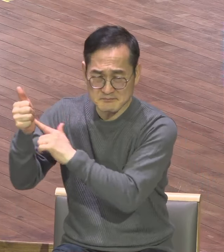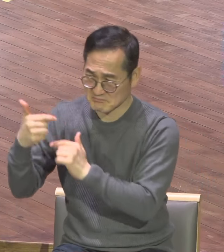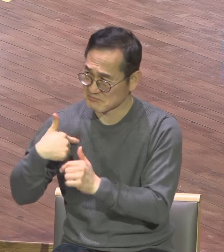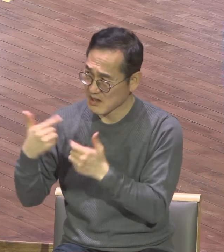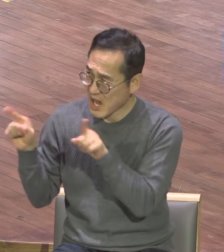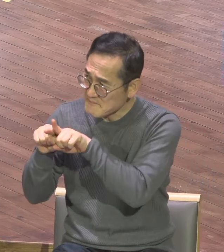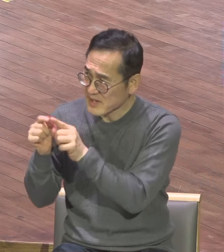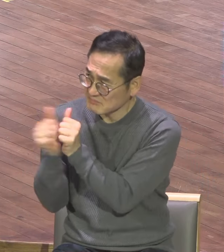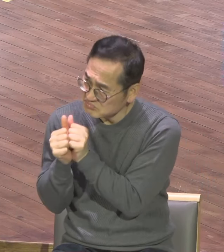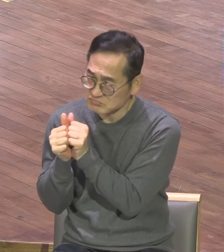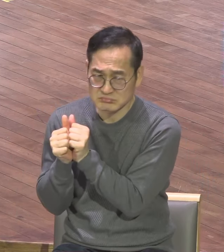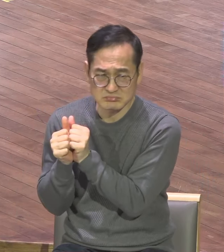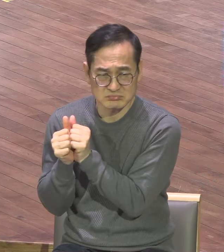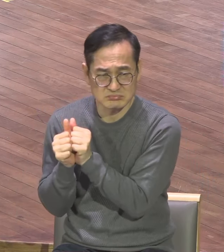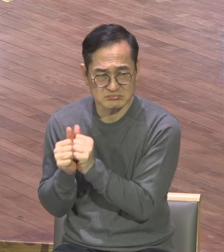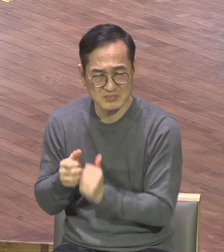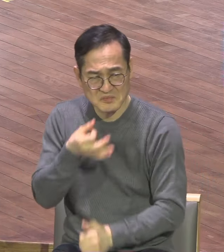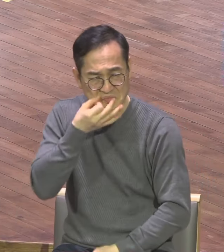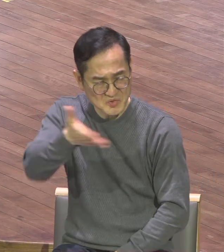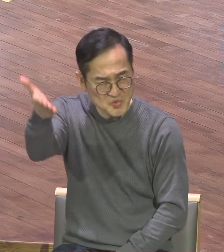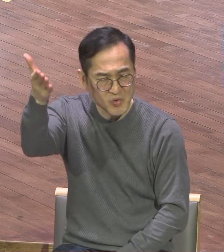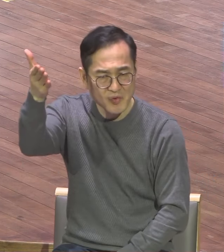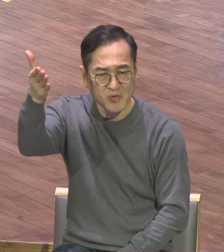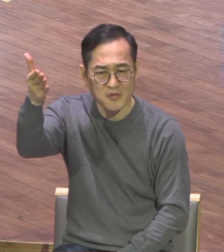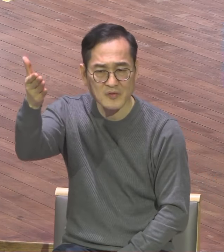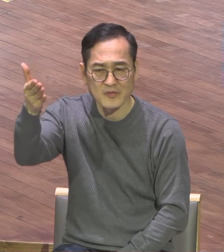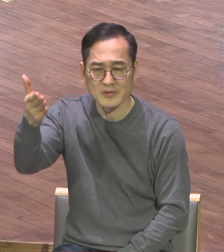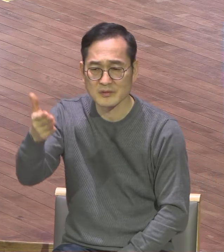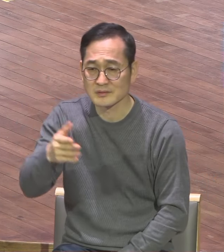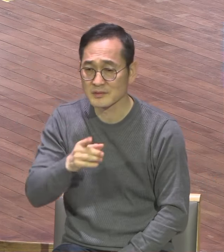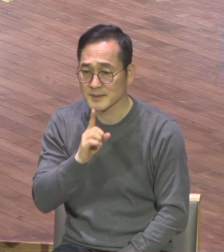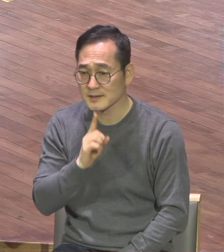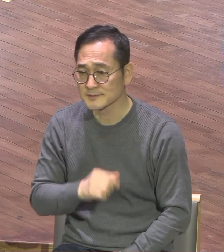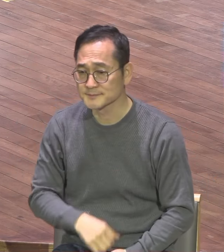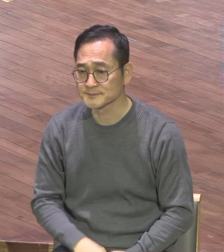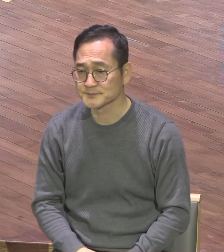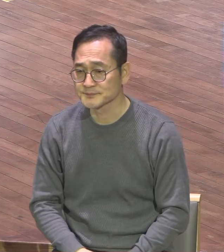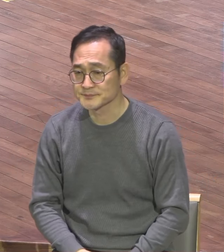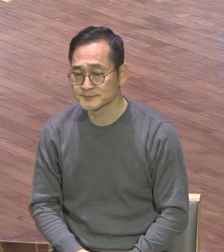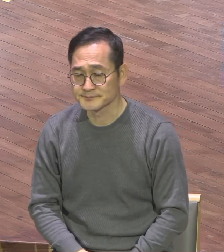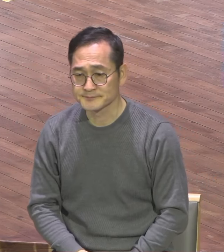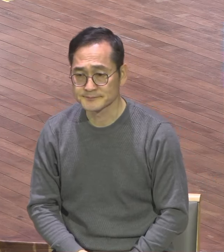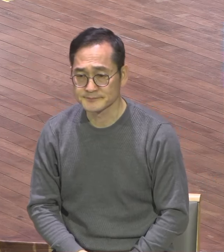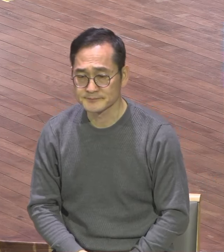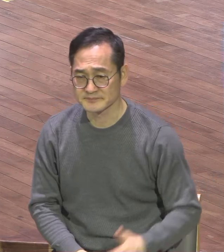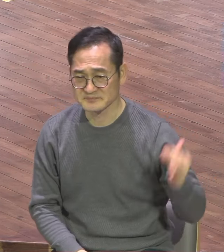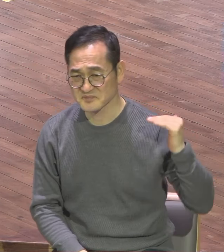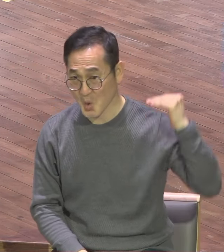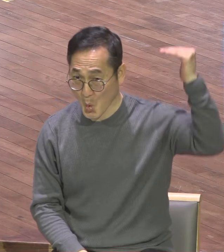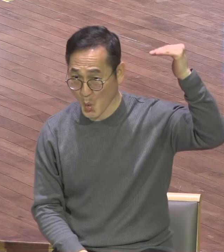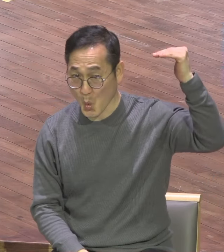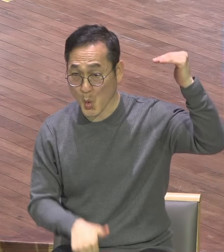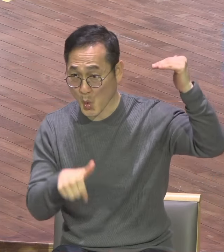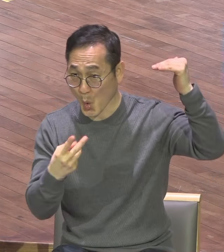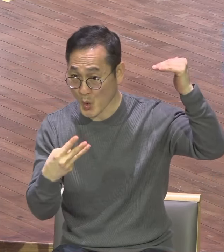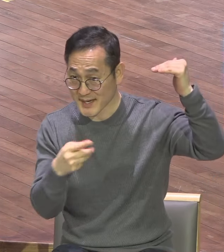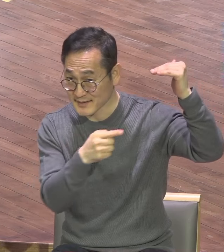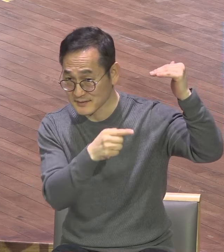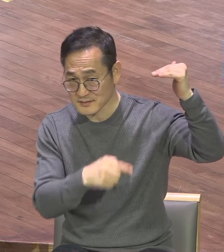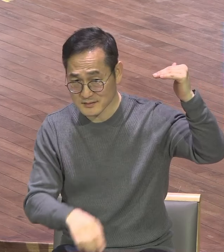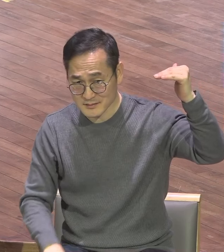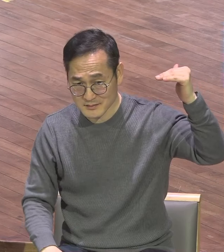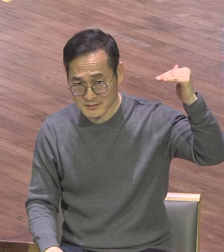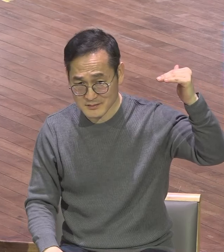내가 보여주겠다. 다윗이 이렇게 한 이유가 어디 있습니까? 골리앗이 다윗을